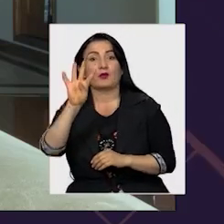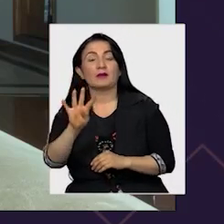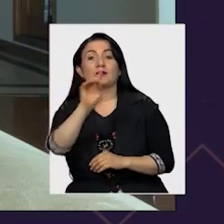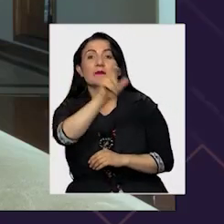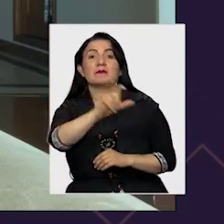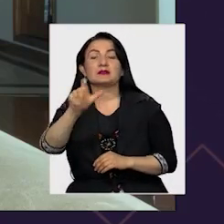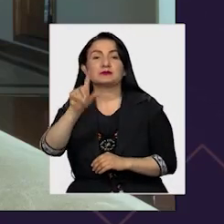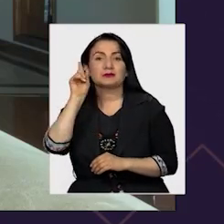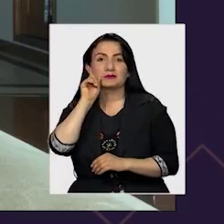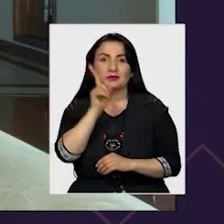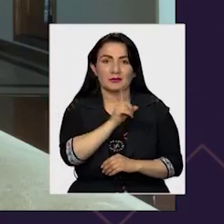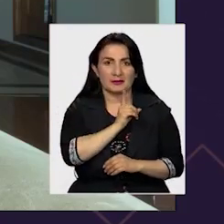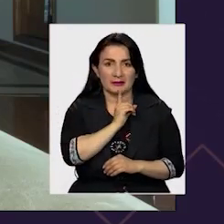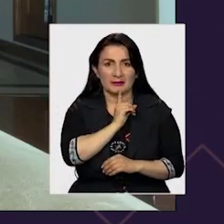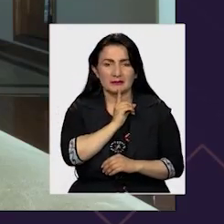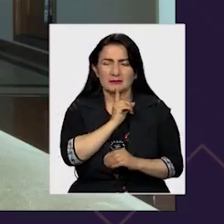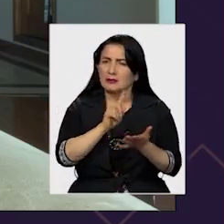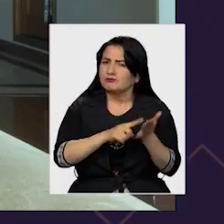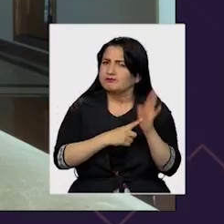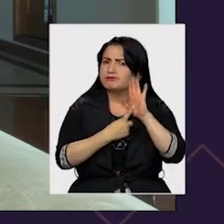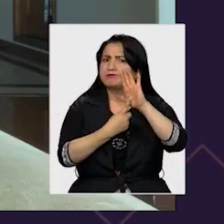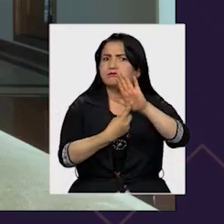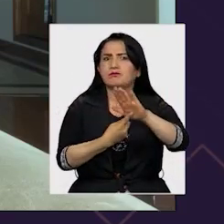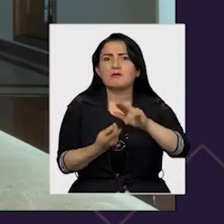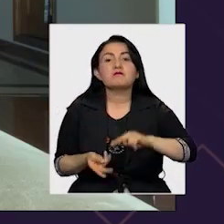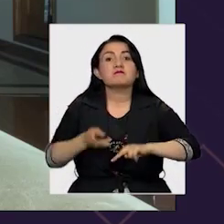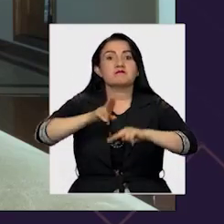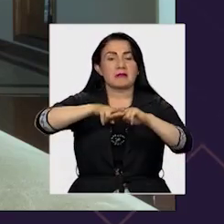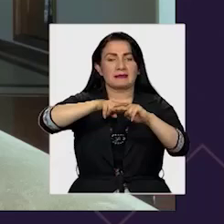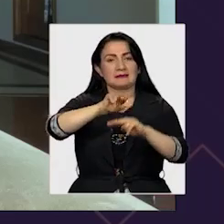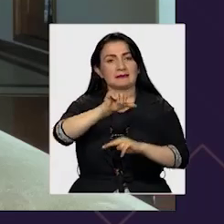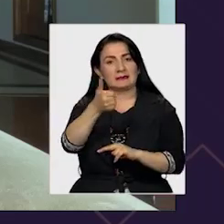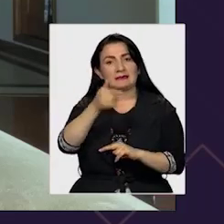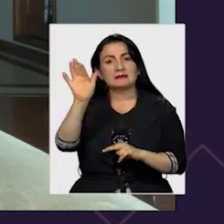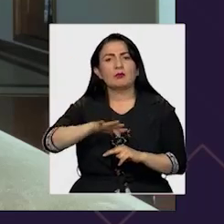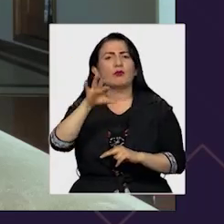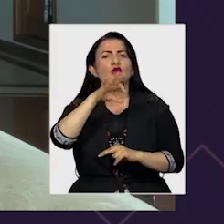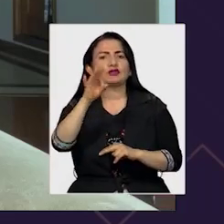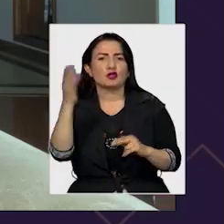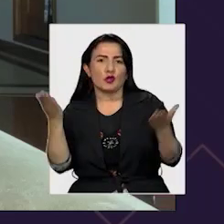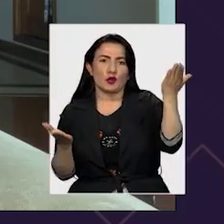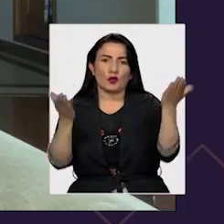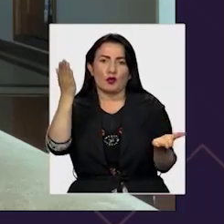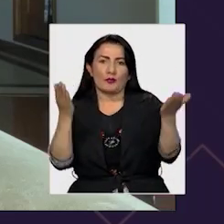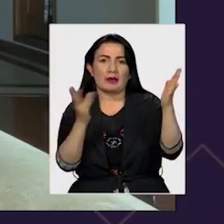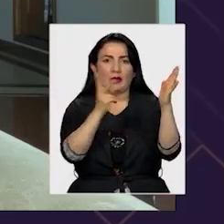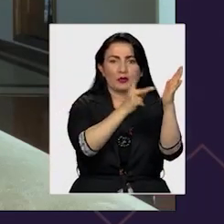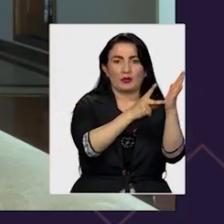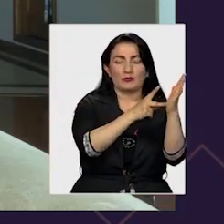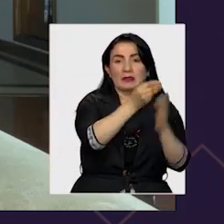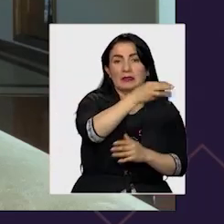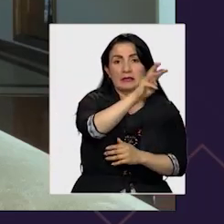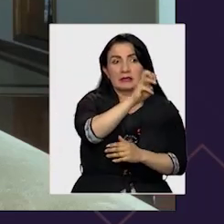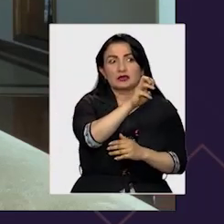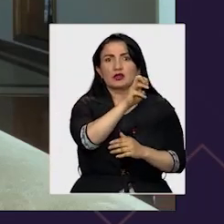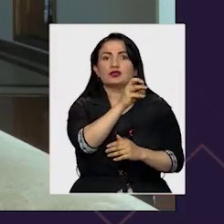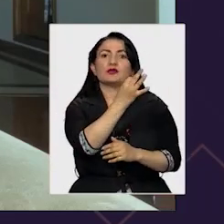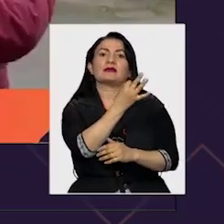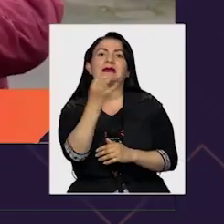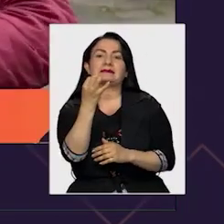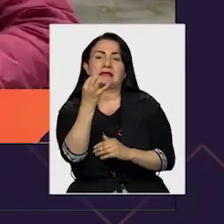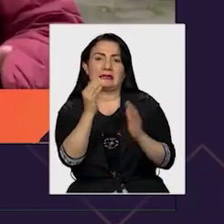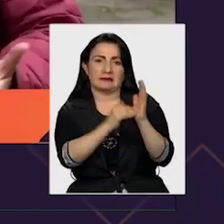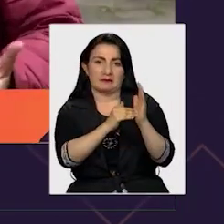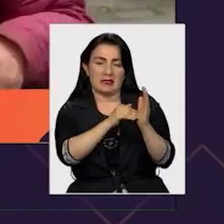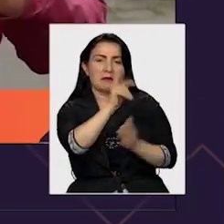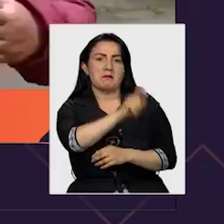459.784 personas sordas. La cifra mostró un aumento del 10% comparada con el año 2018, cuando